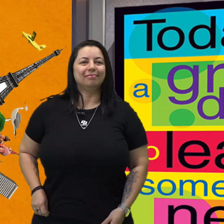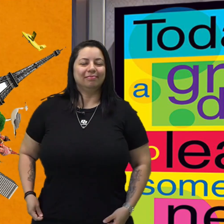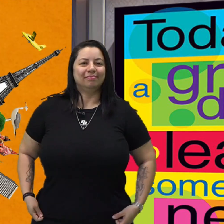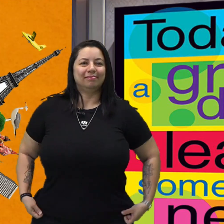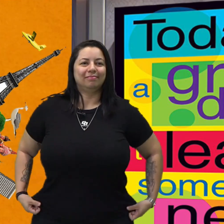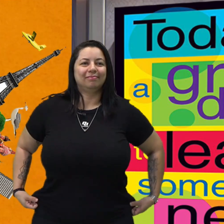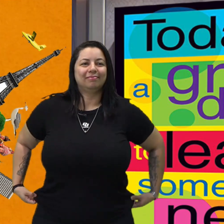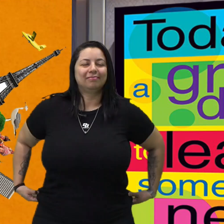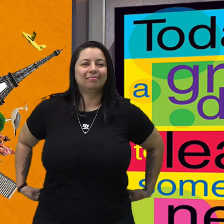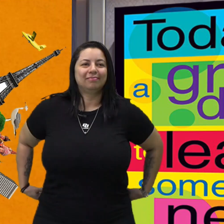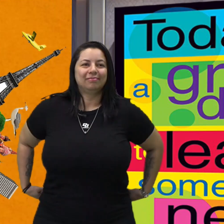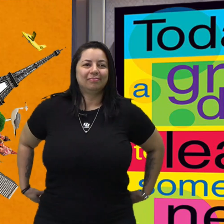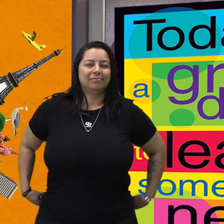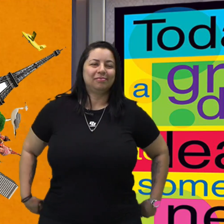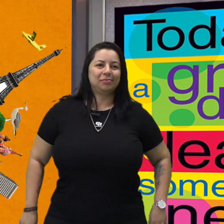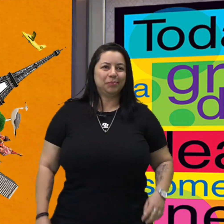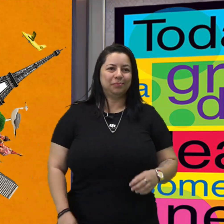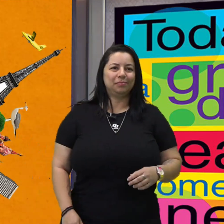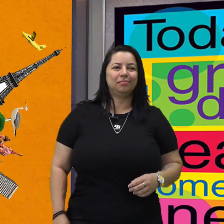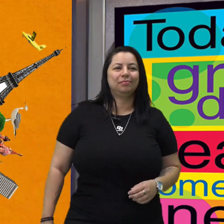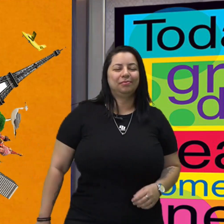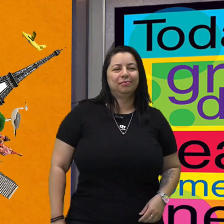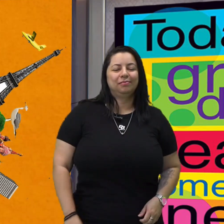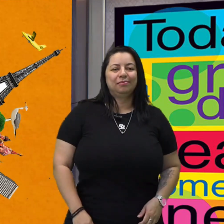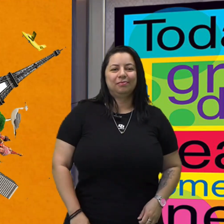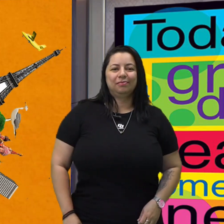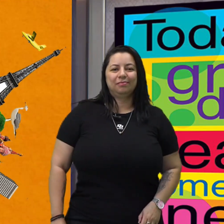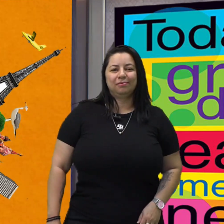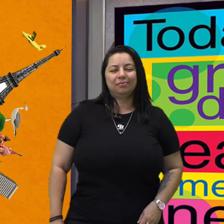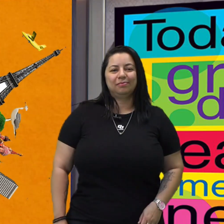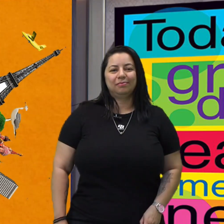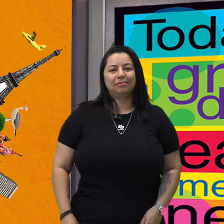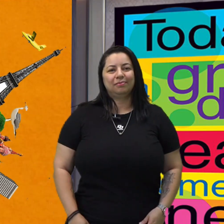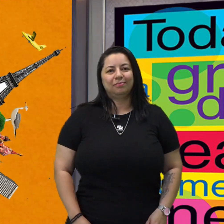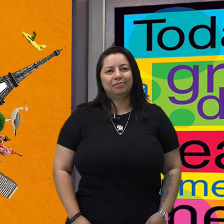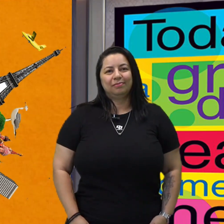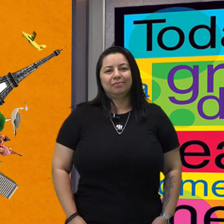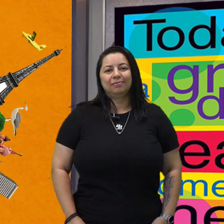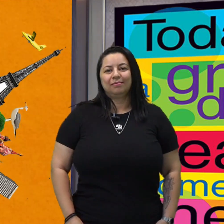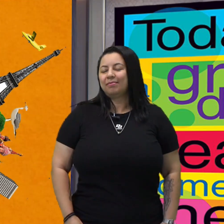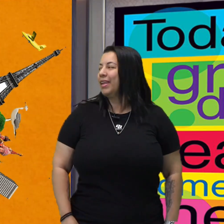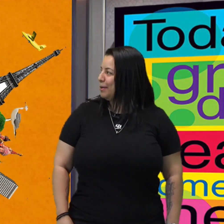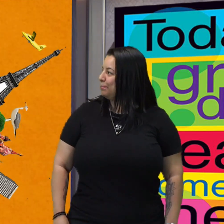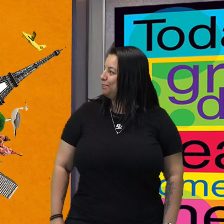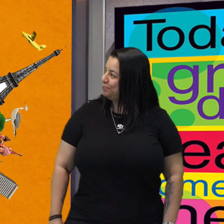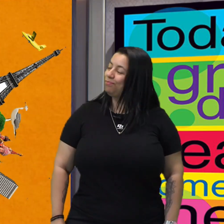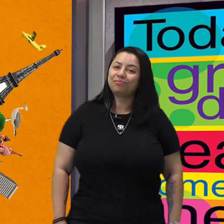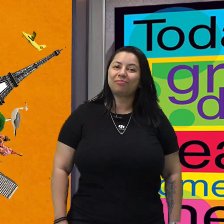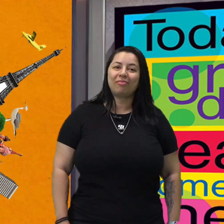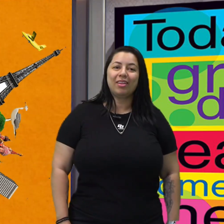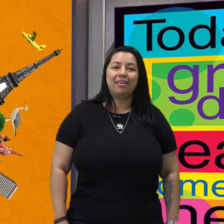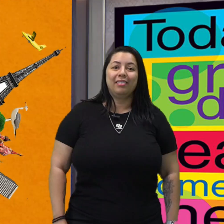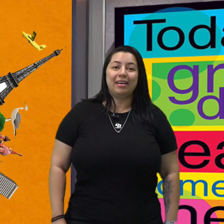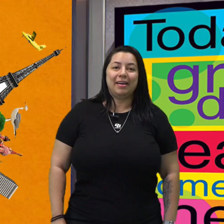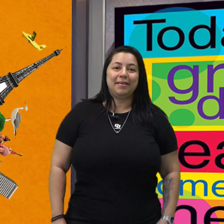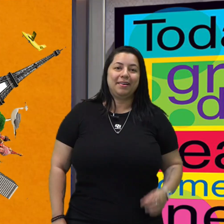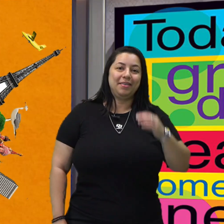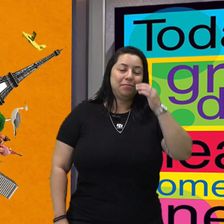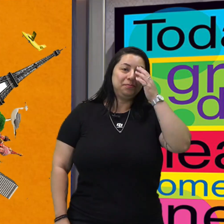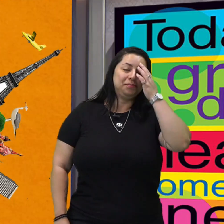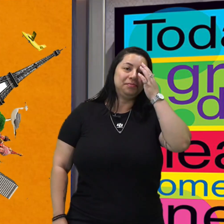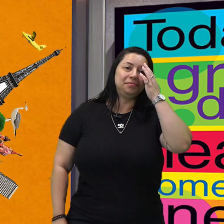essa revisão porque com certeza é um assunto que você já viu. Quando eu falo com certeza, é mal de dizer, né? Porque a gente não sabe como é que